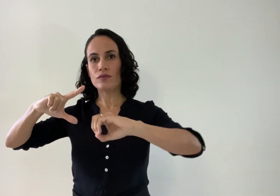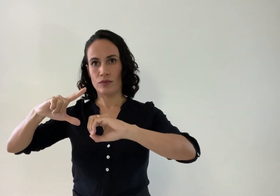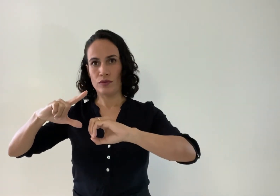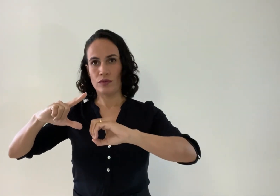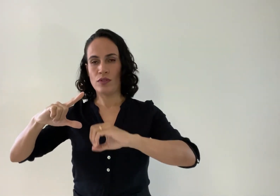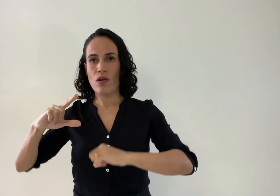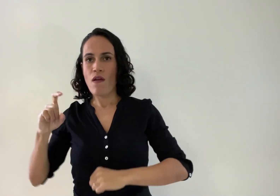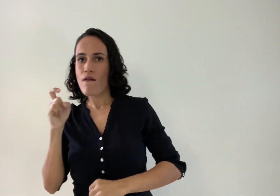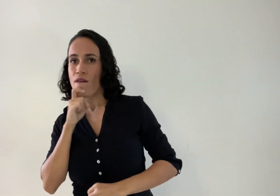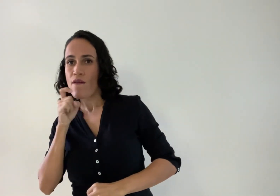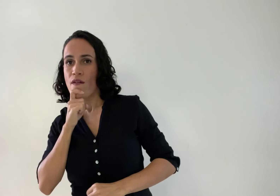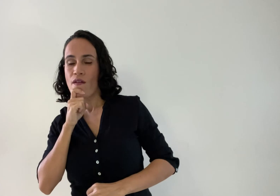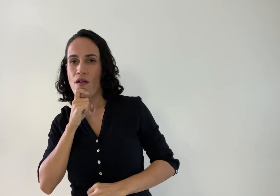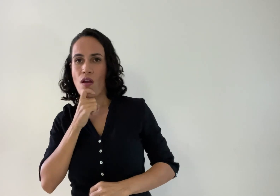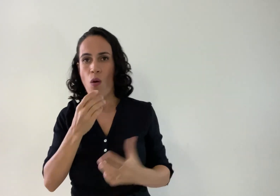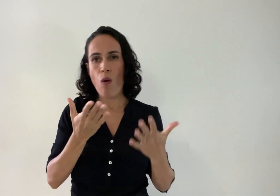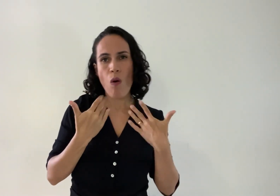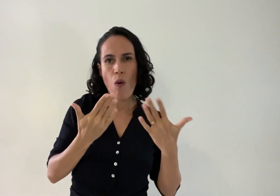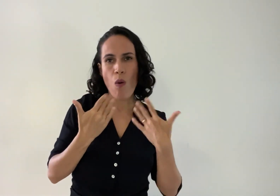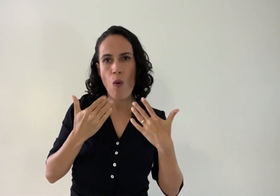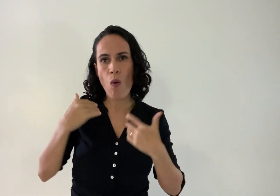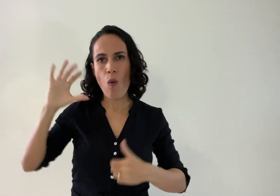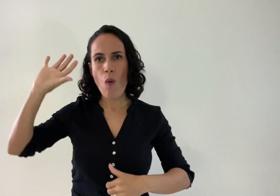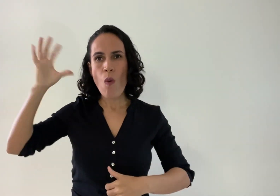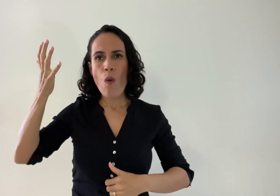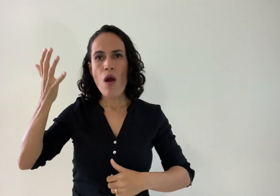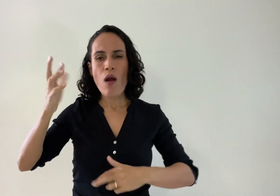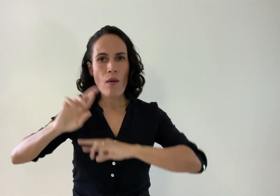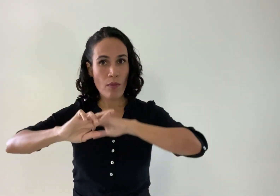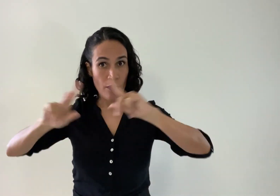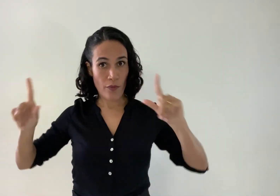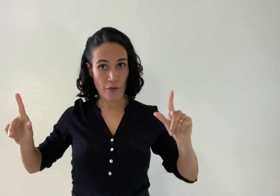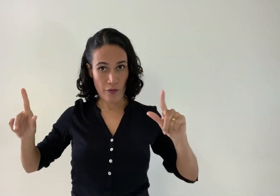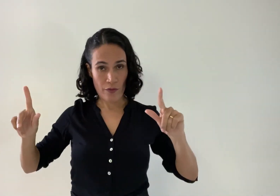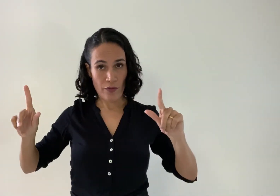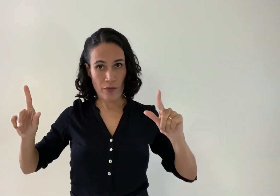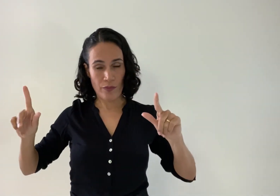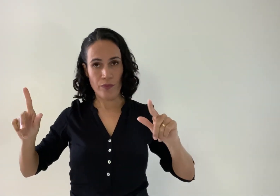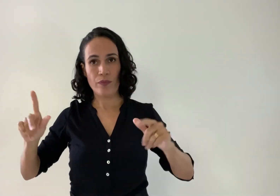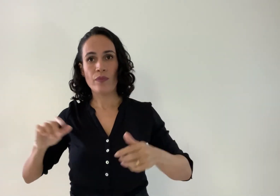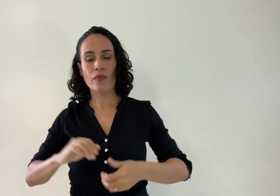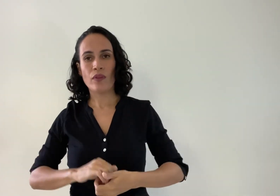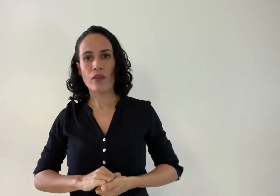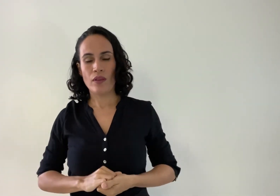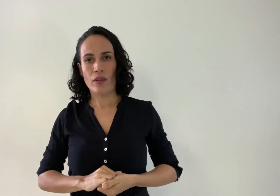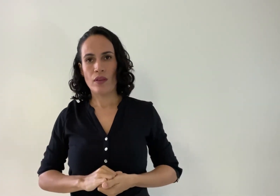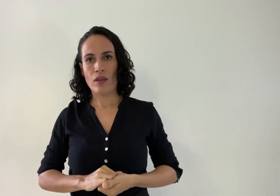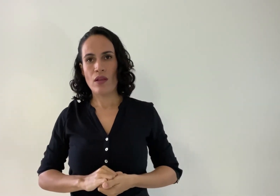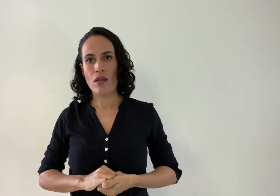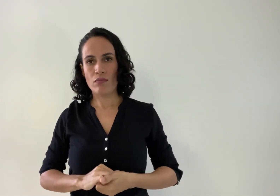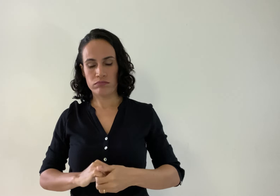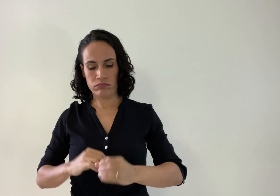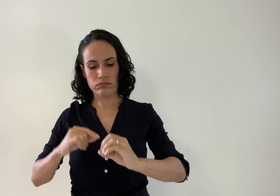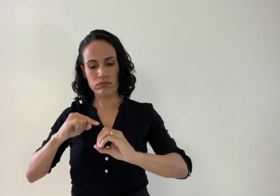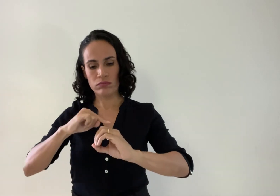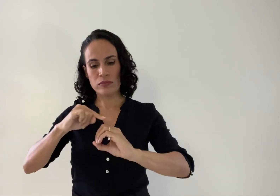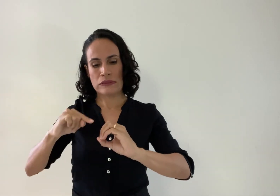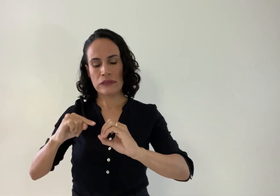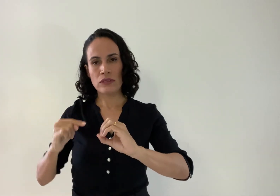da presença ou não do Sol. Nas zonas polares eu chego a ter 3 a 4, chegando